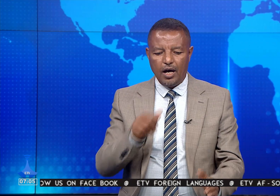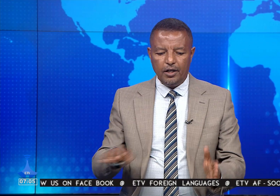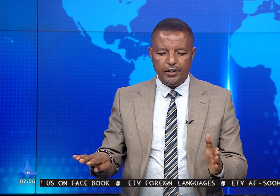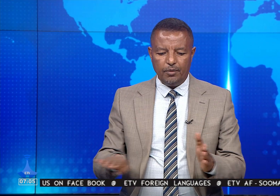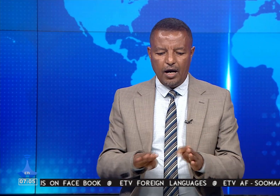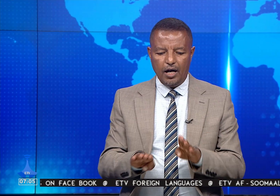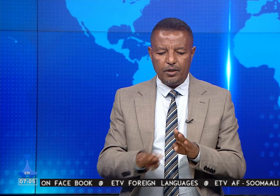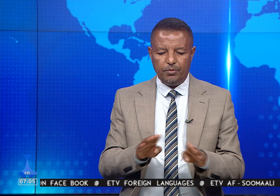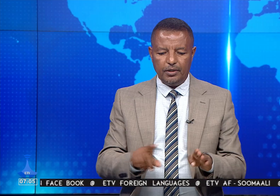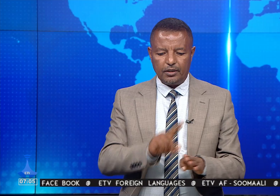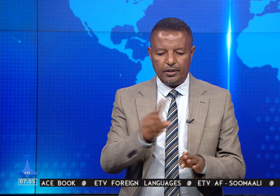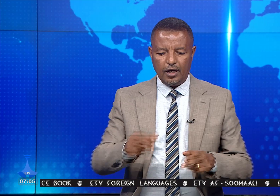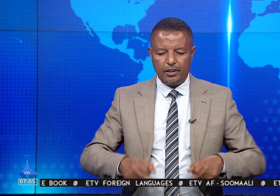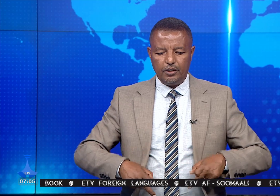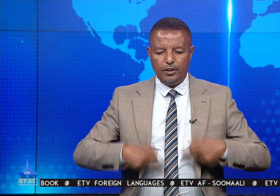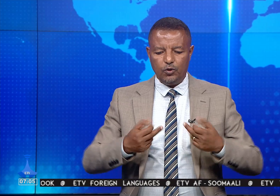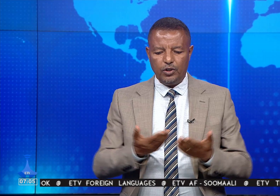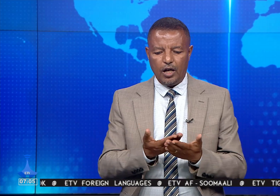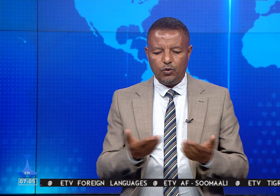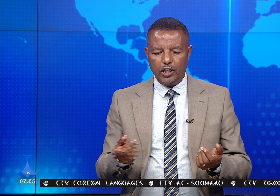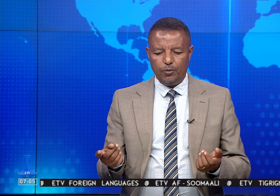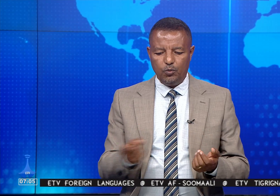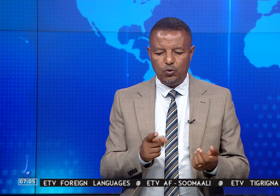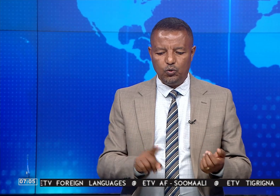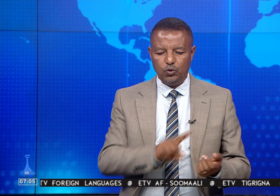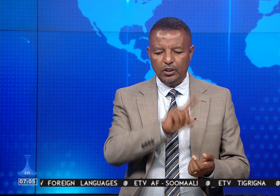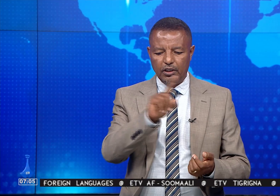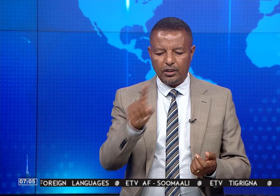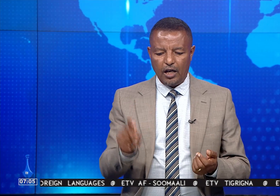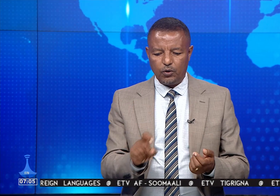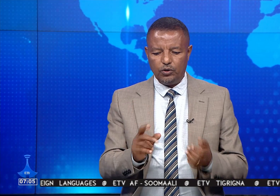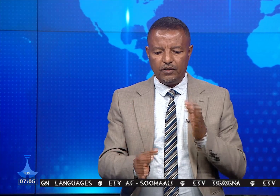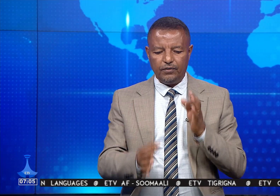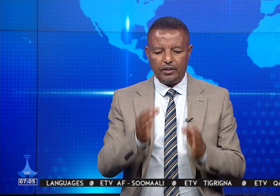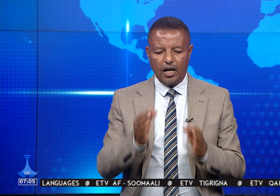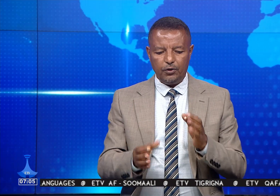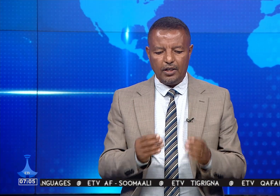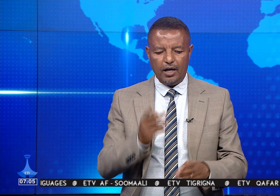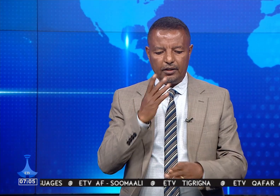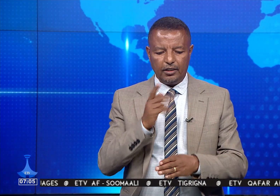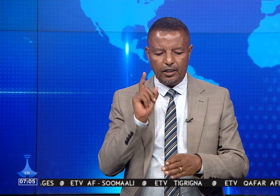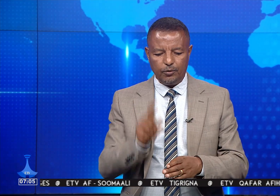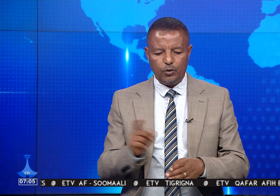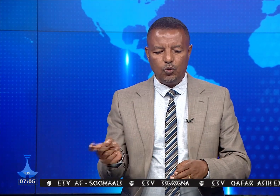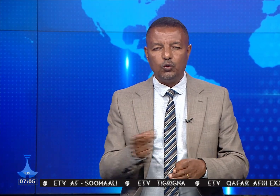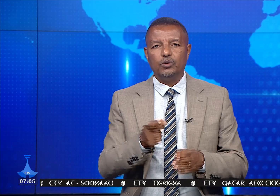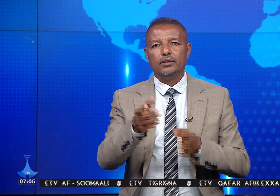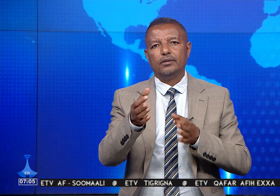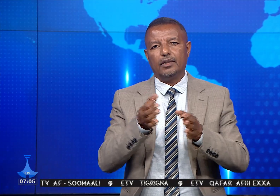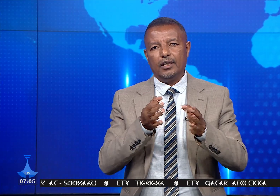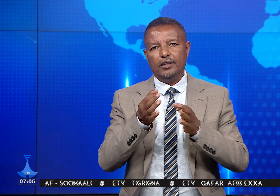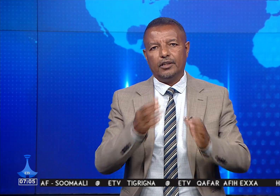የኢትዮጵያ የባህር በር ጥያቄ የሕልውና ጉዳይ በመሆኑ ጥያቄውን ፍትሐዊና ተገቢ